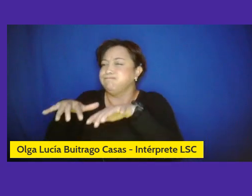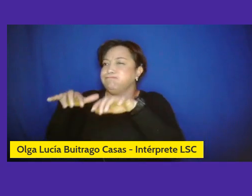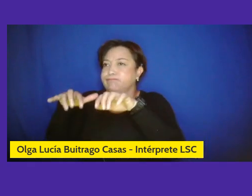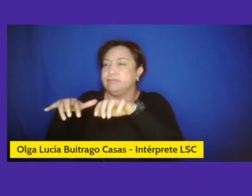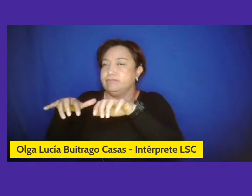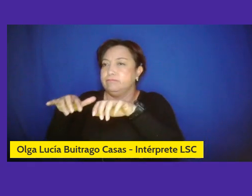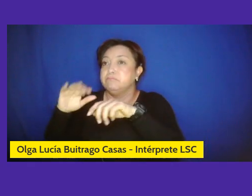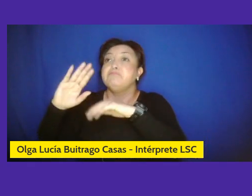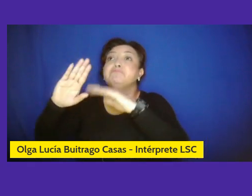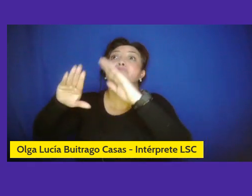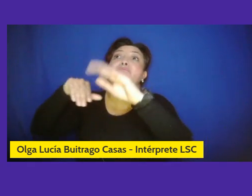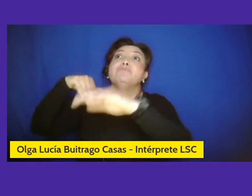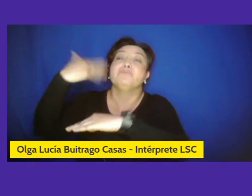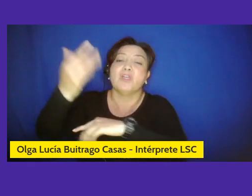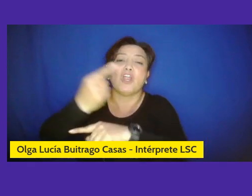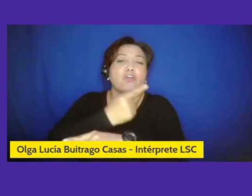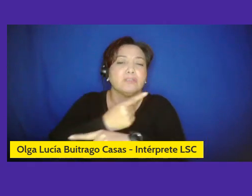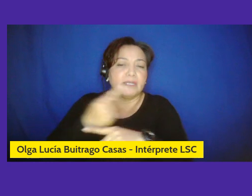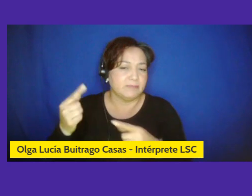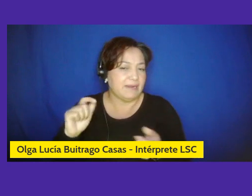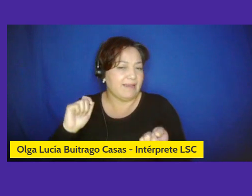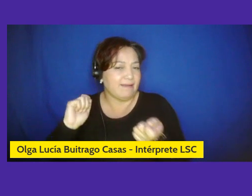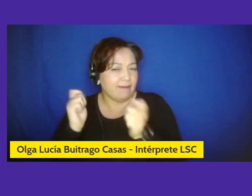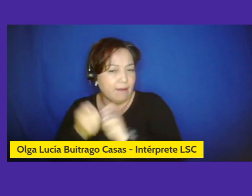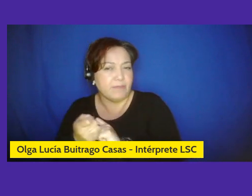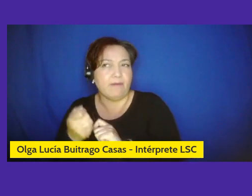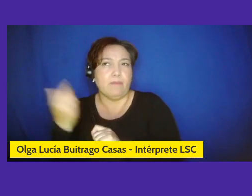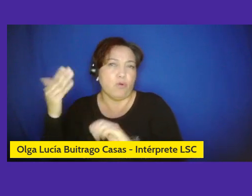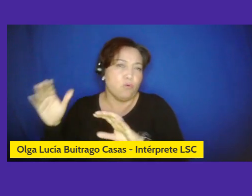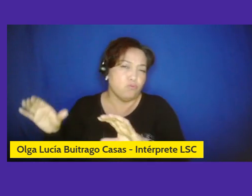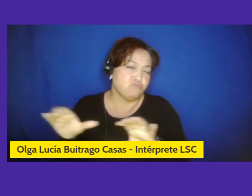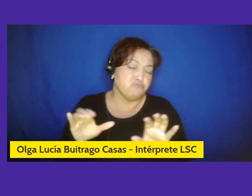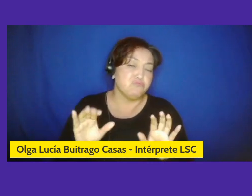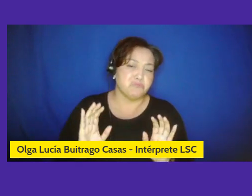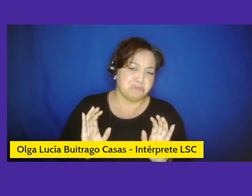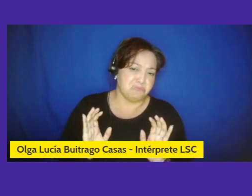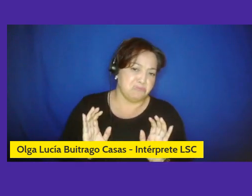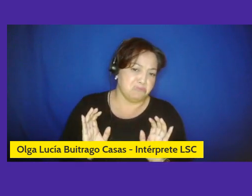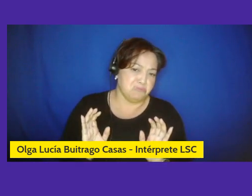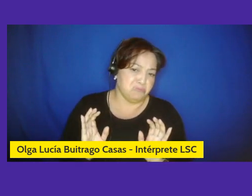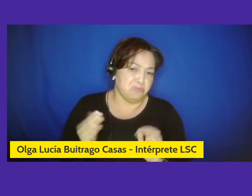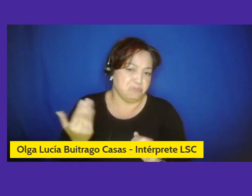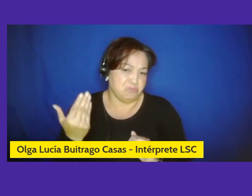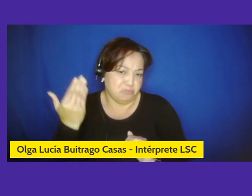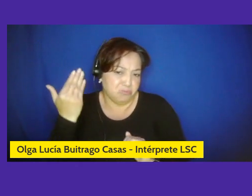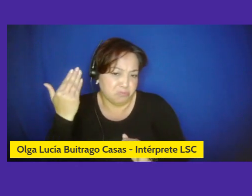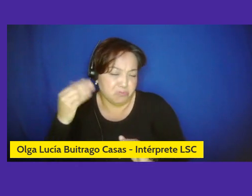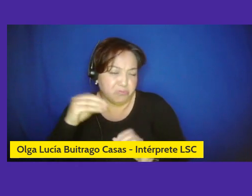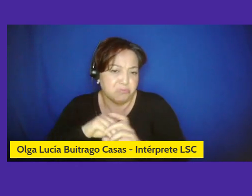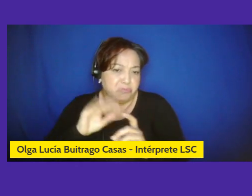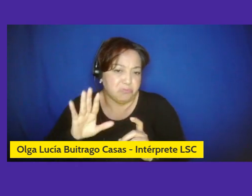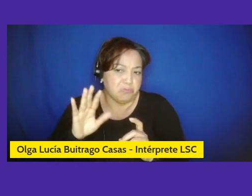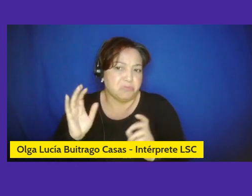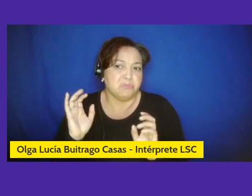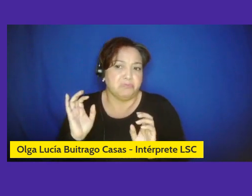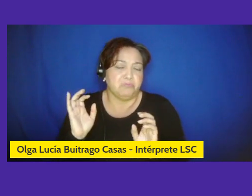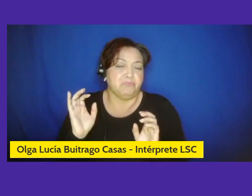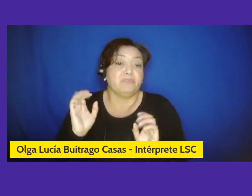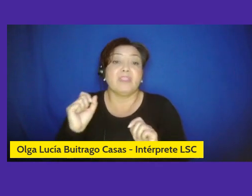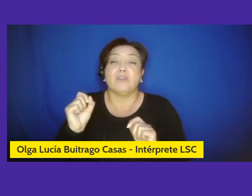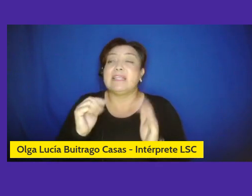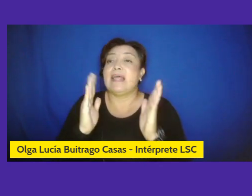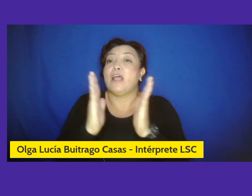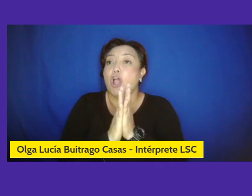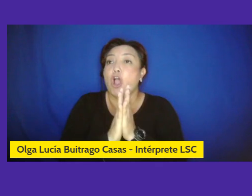que funciona muy bien. La verdad que en los documentales que he estrenado en sala no he perdido